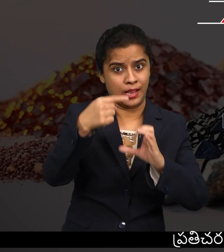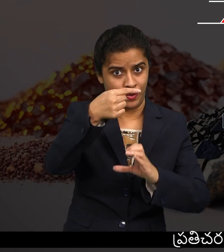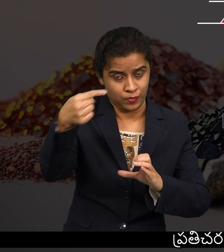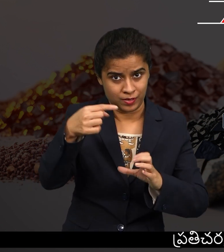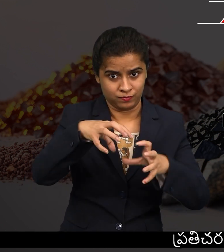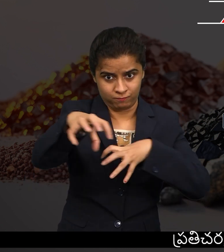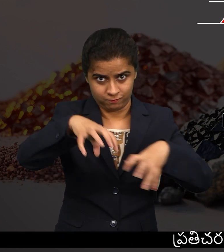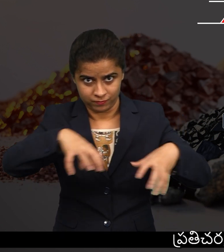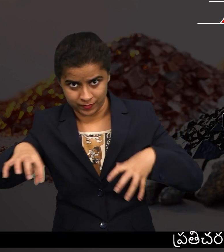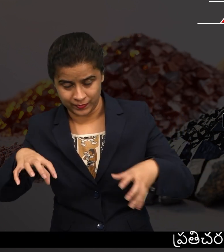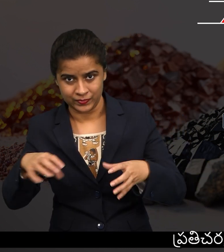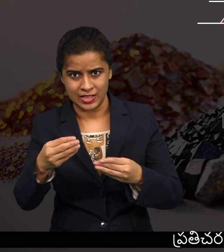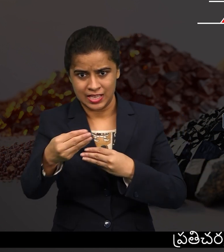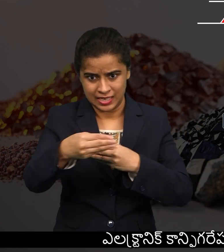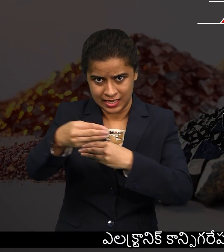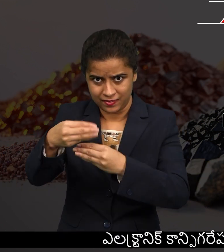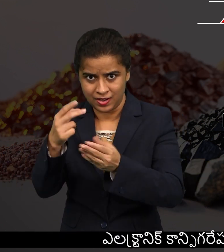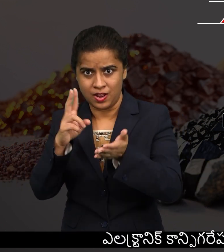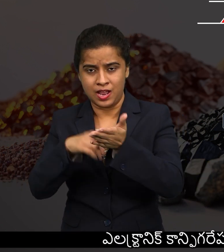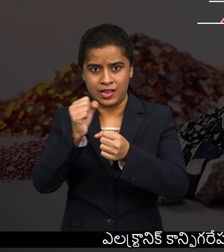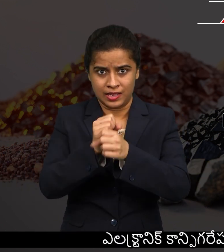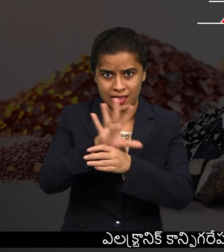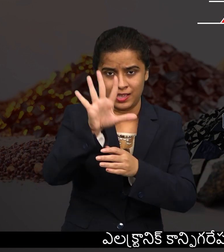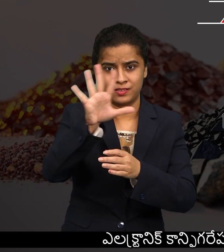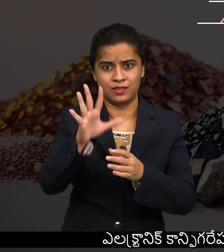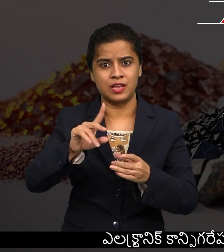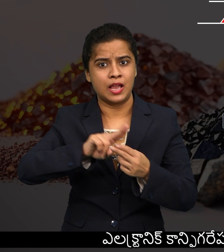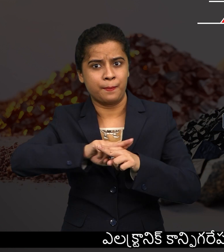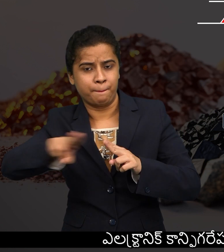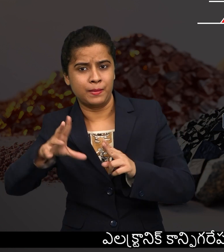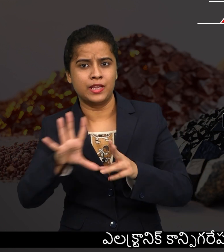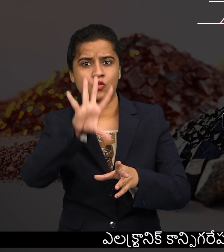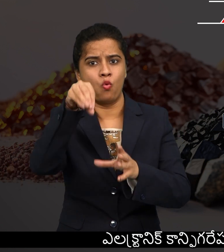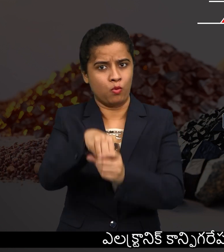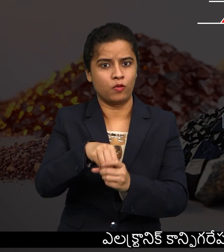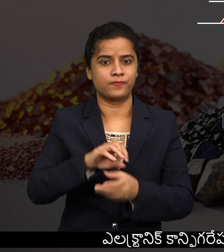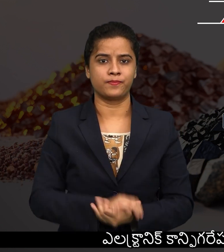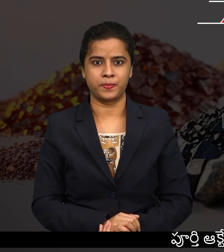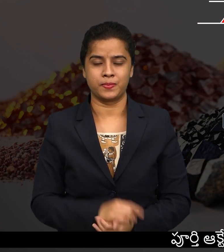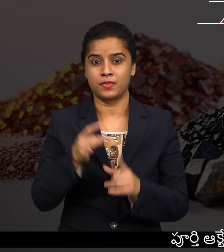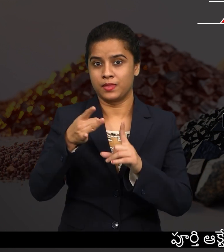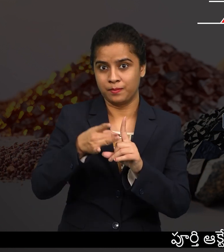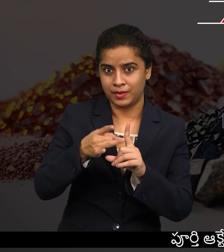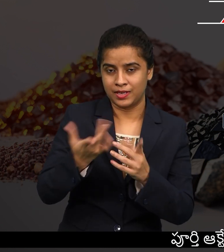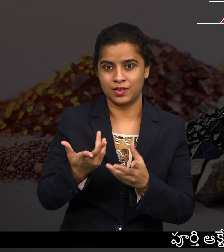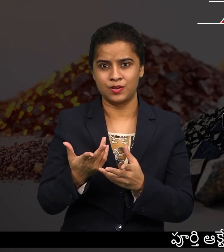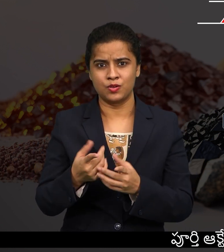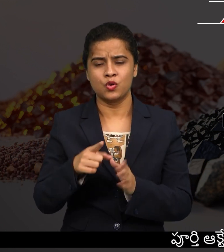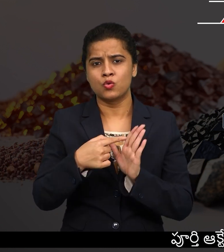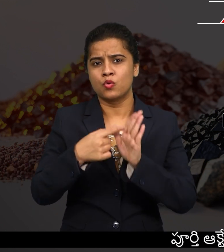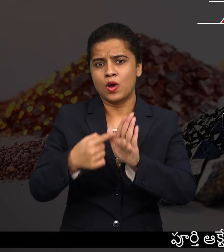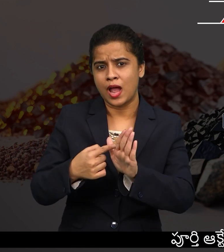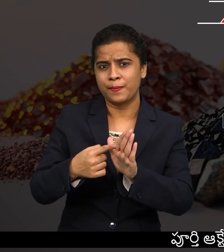ప్రతి చర్య వెనుక ఉన్న చోదక శక్తి ఎలక్ట్రాన్ కాన్ఫిగరేషన్ను సాధించడమని తెలుస్తుంది. పూర్తి